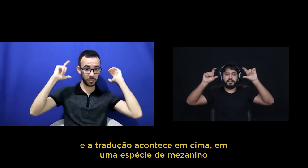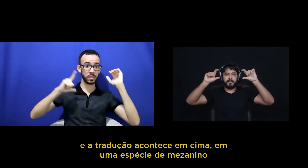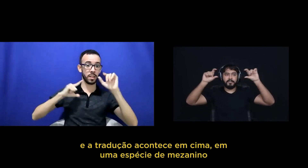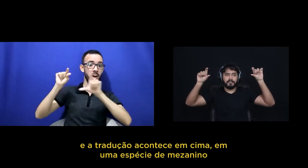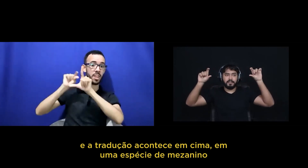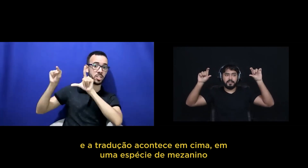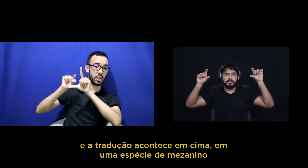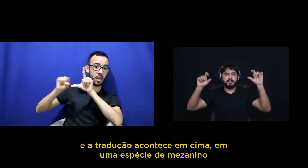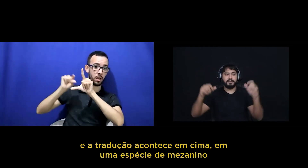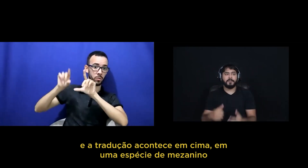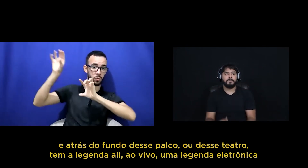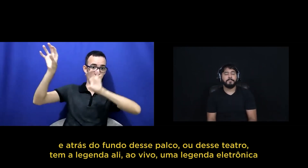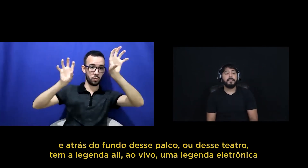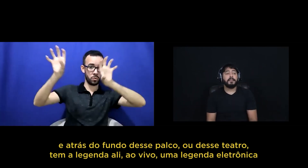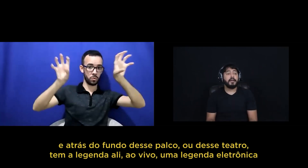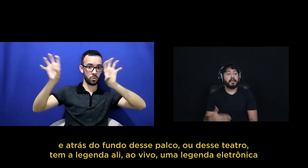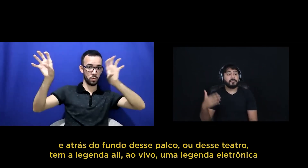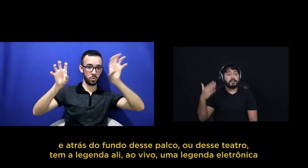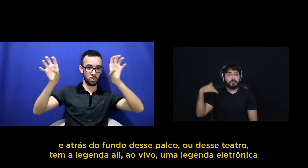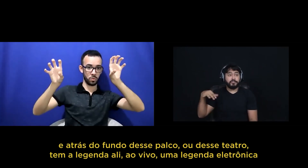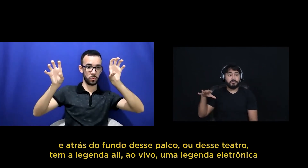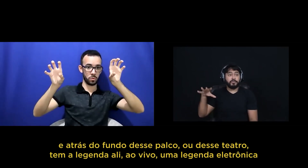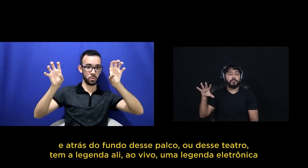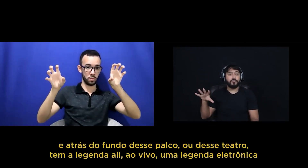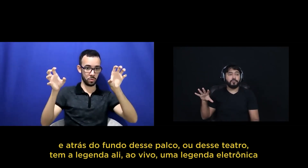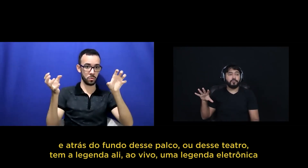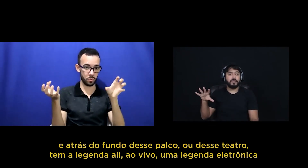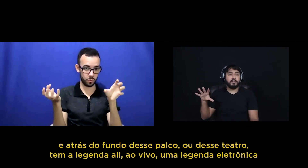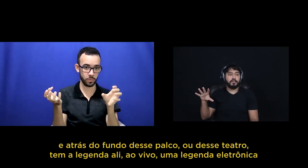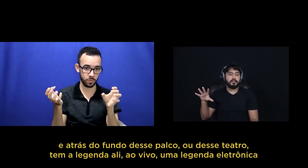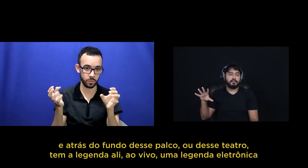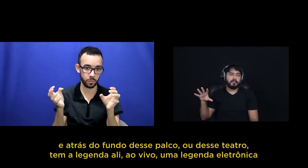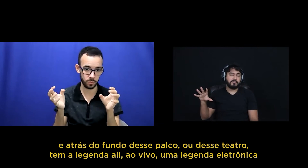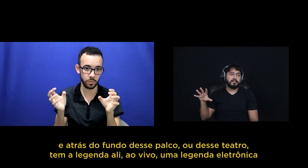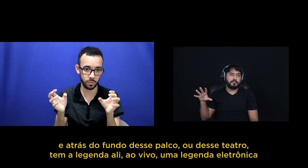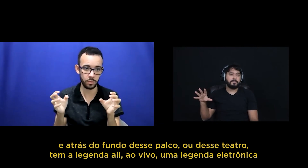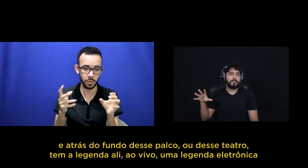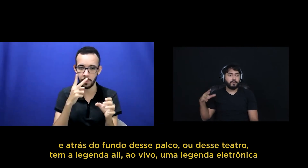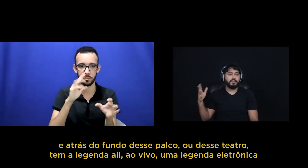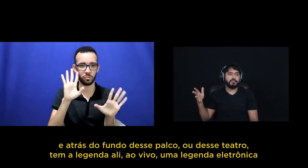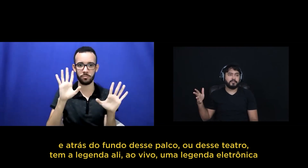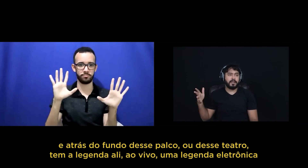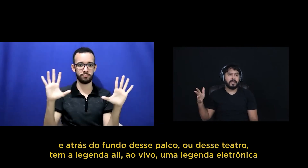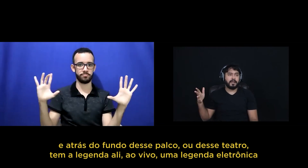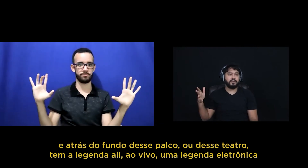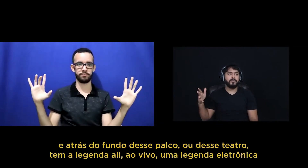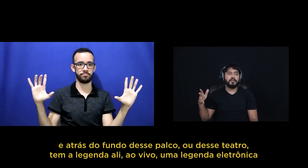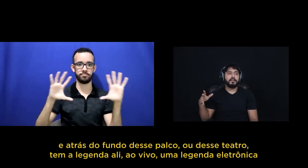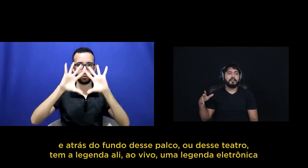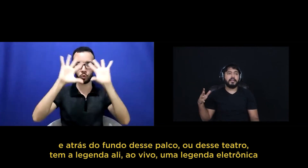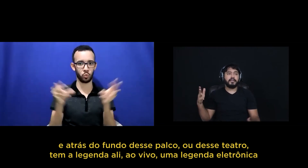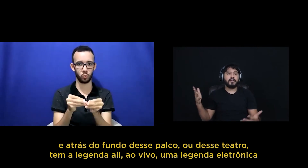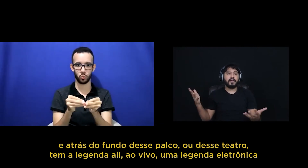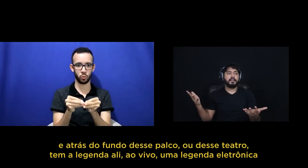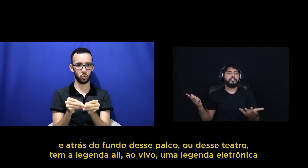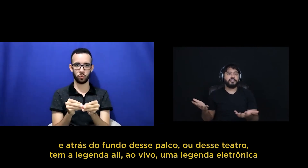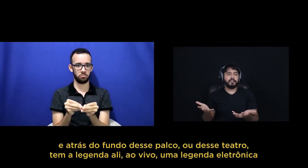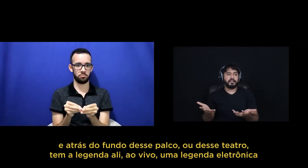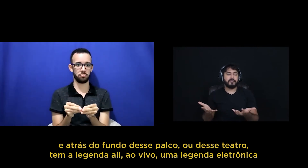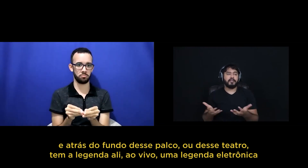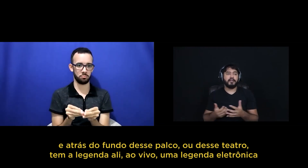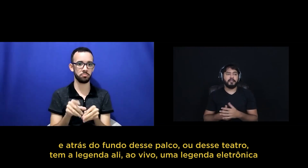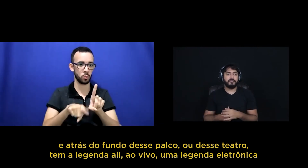de mezanino em cima e atrás no fundo desse palco desse teatro tem a